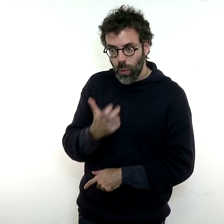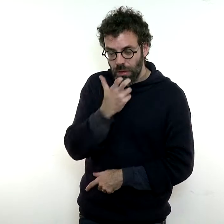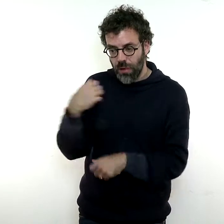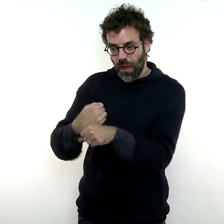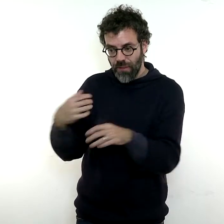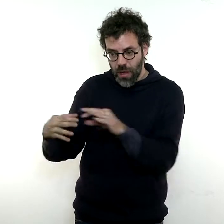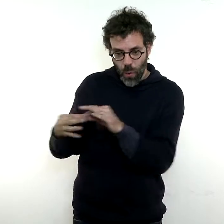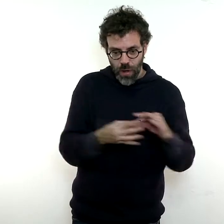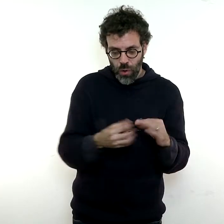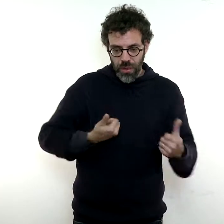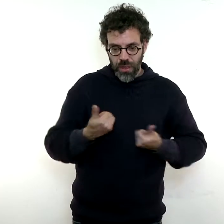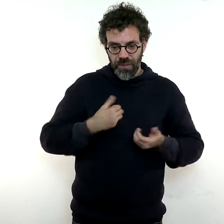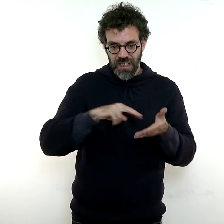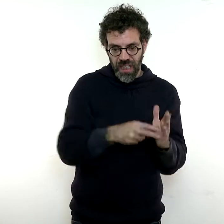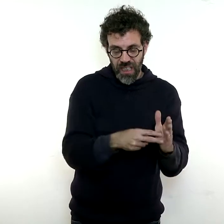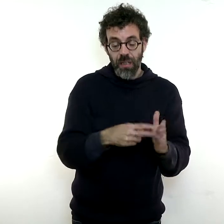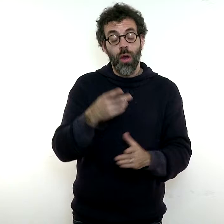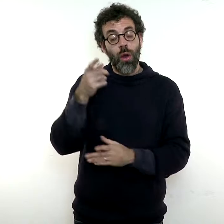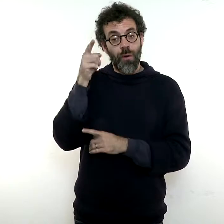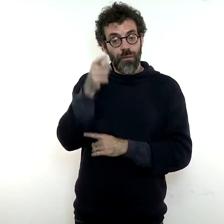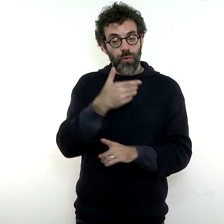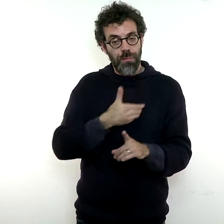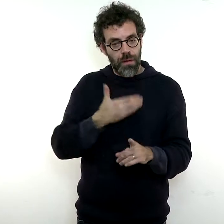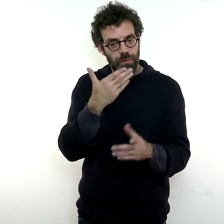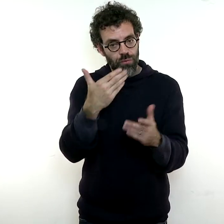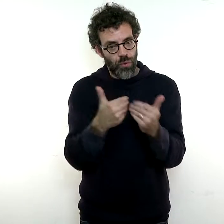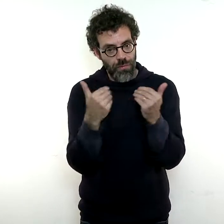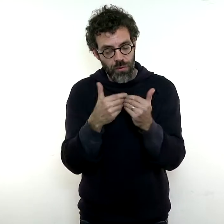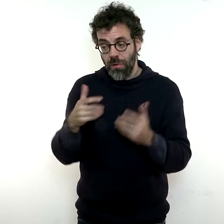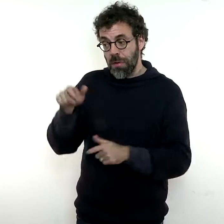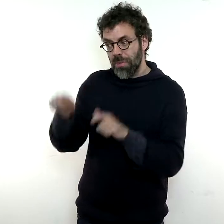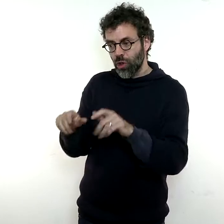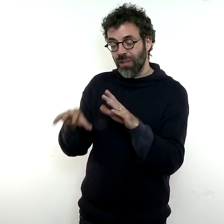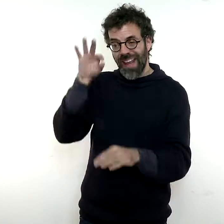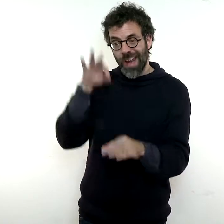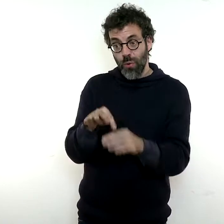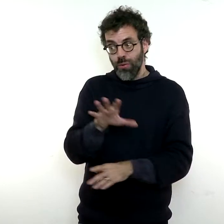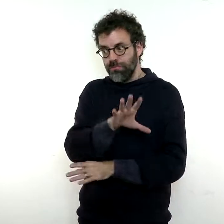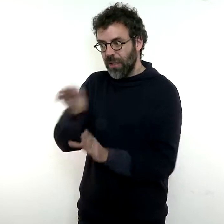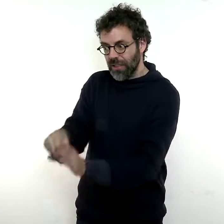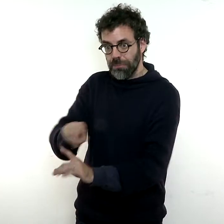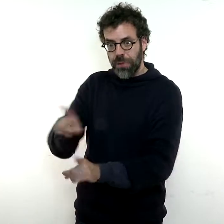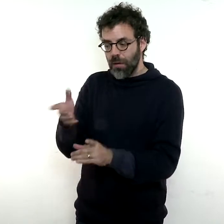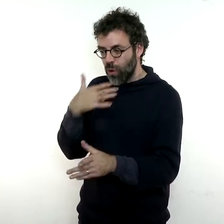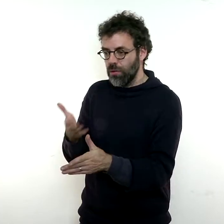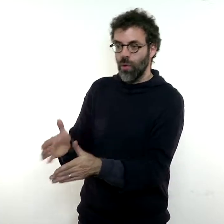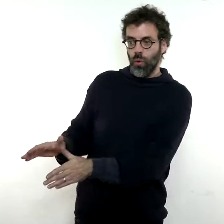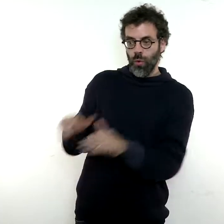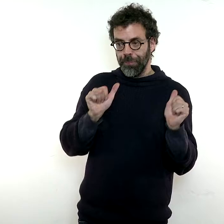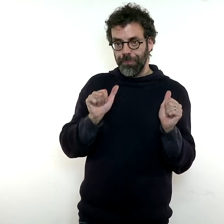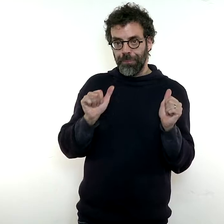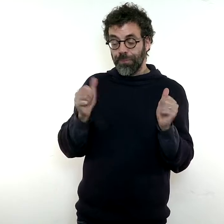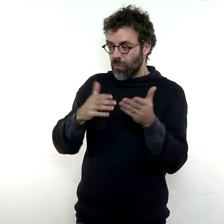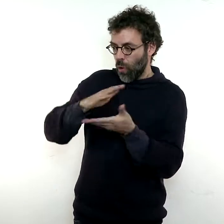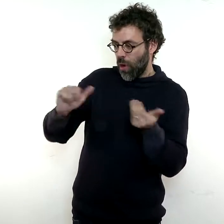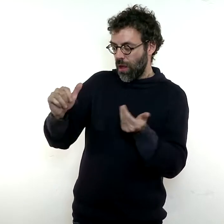et où vous nous avez demandé à ce que les élus ne siègent pas dans ces conseils de quartier pour éviter quelque part de orienter certains, pour le